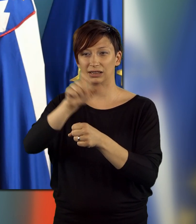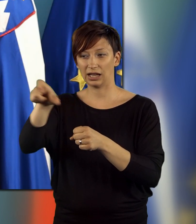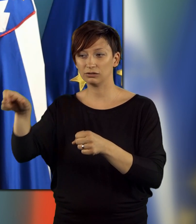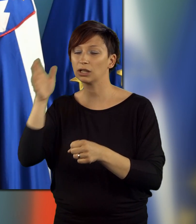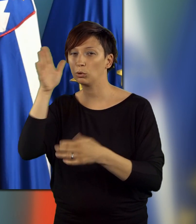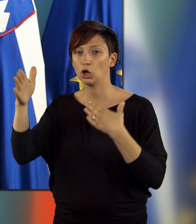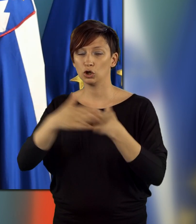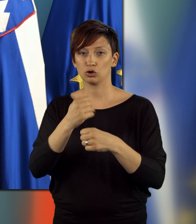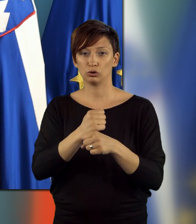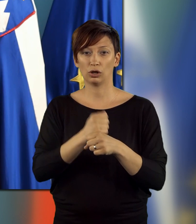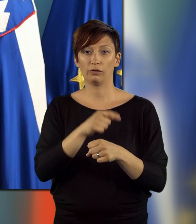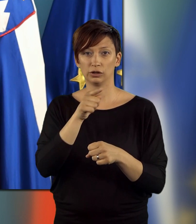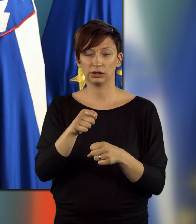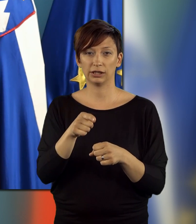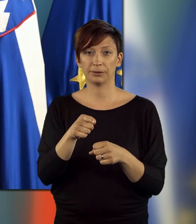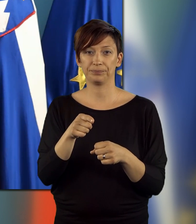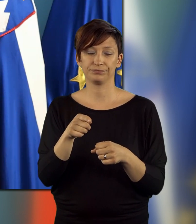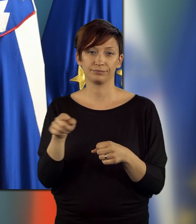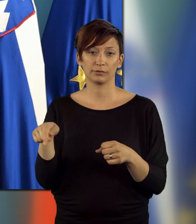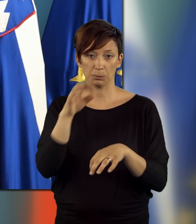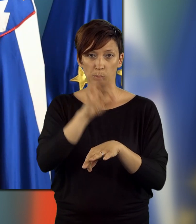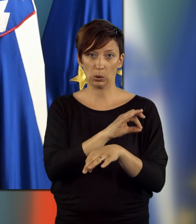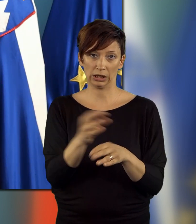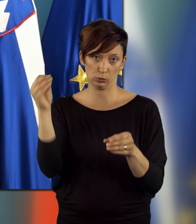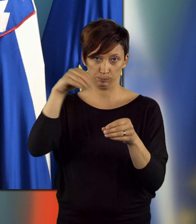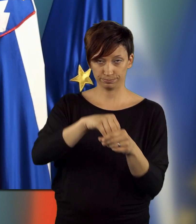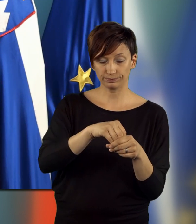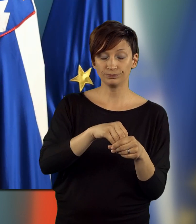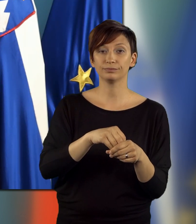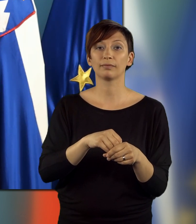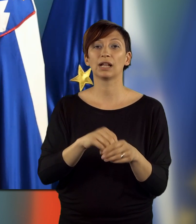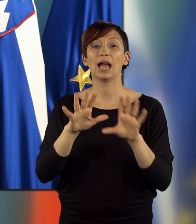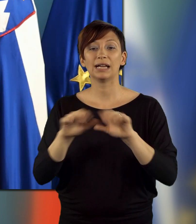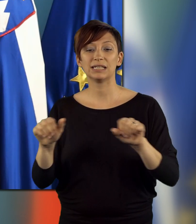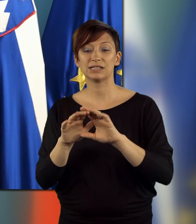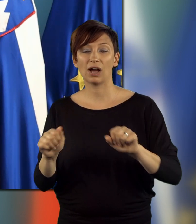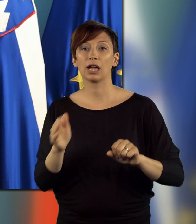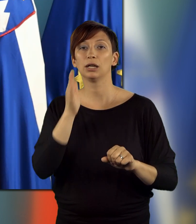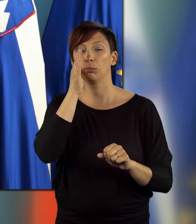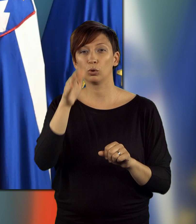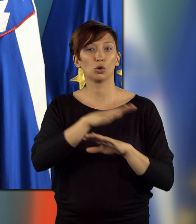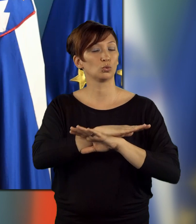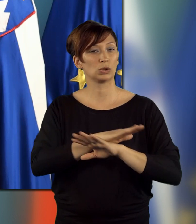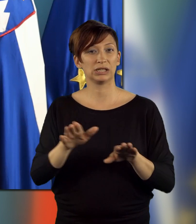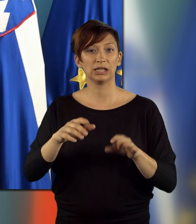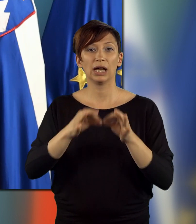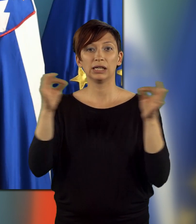ki bodo sodelovali v teh timih v tem projektu. Izvajali ga bodo